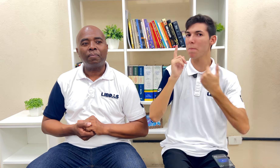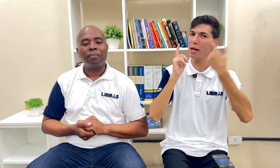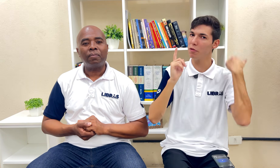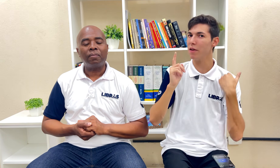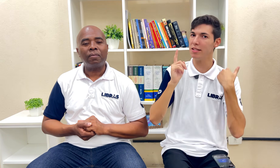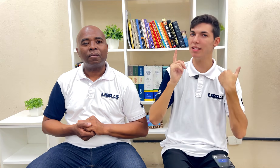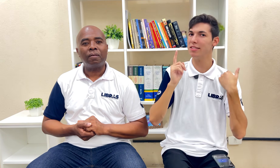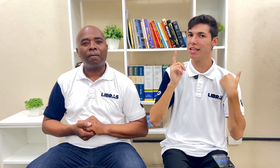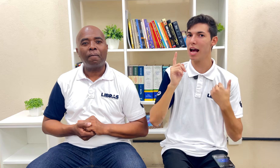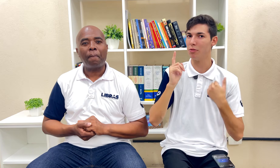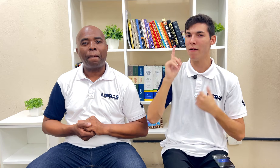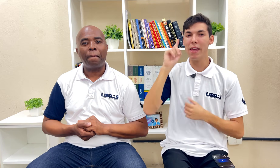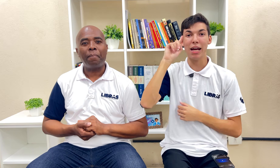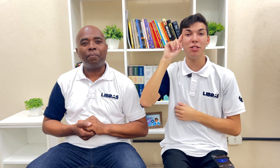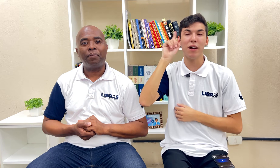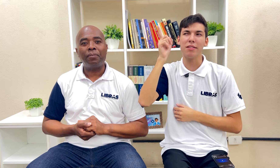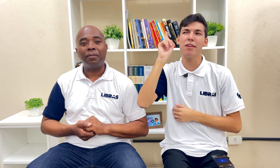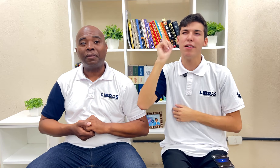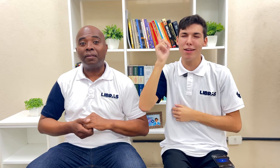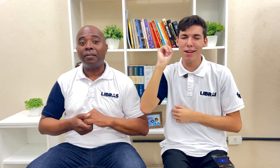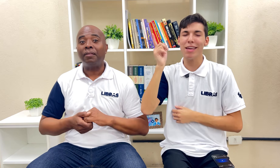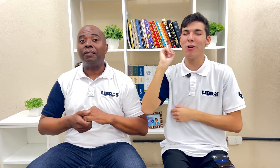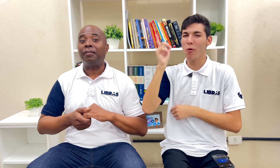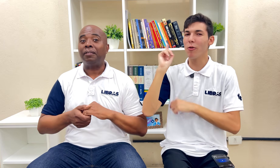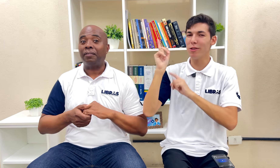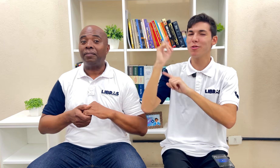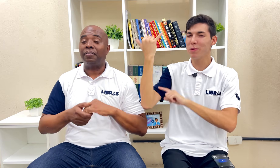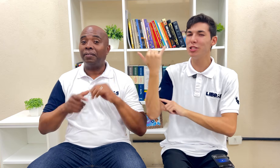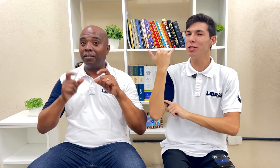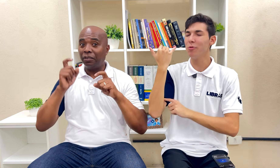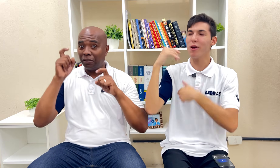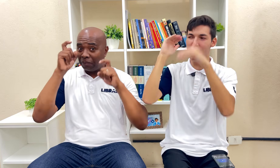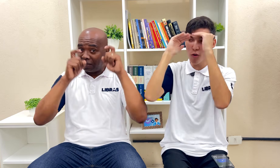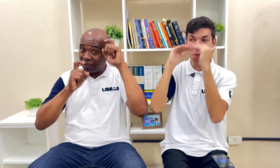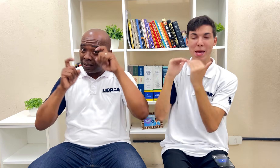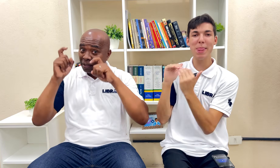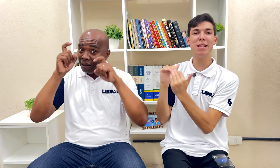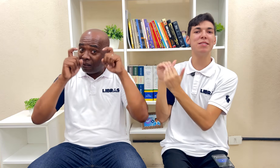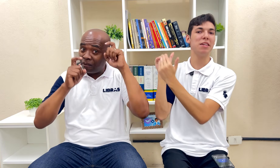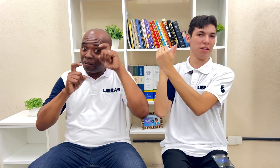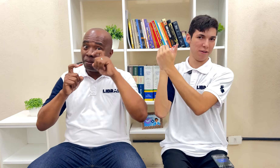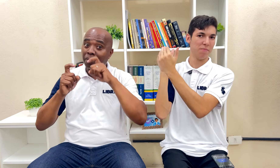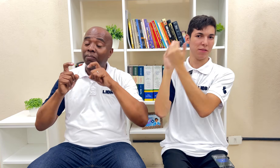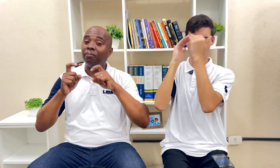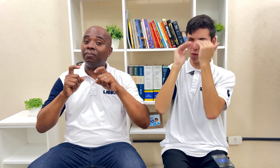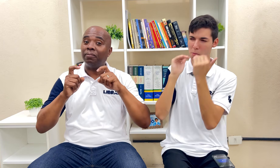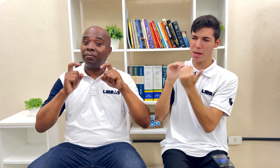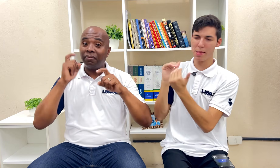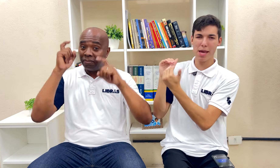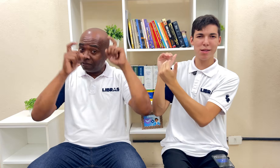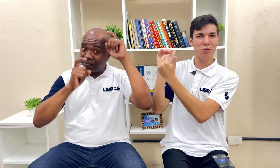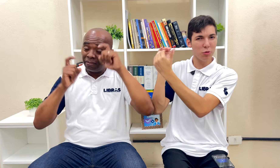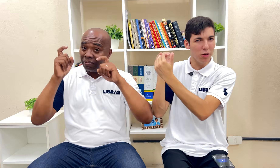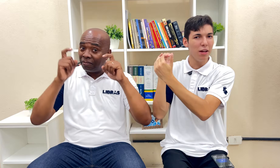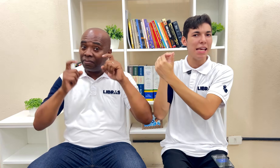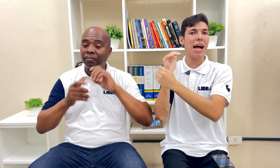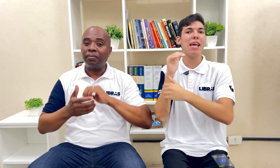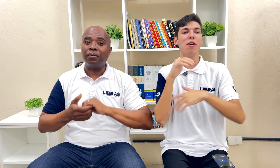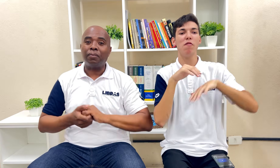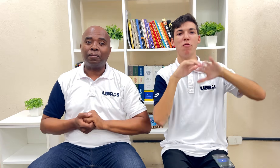Pedro fez, desdenhado. A gente faz, Deus pediu, eu vou obedecer. Então eu obedeço e aí eu vou